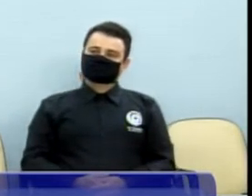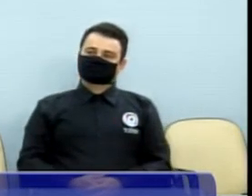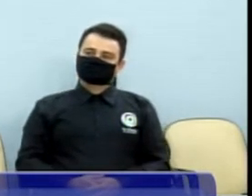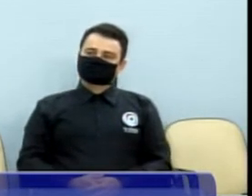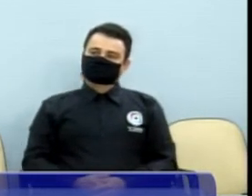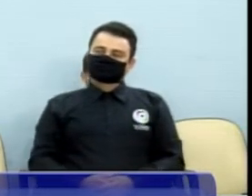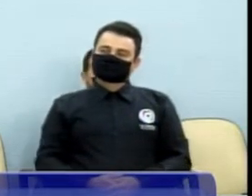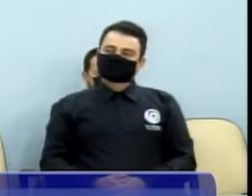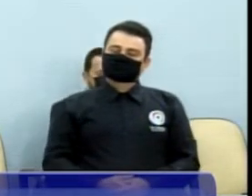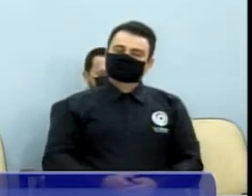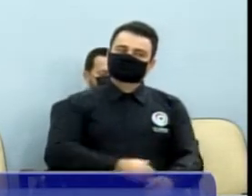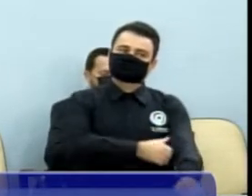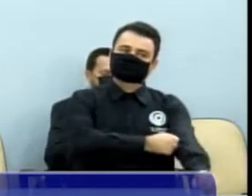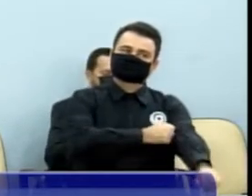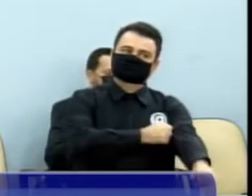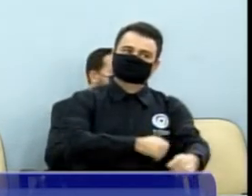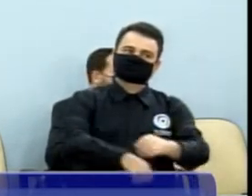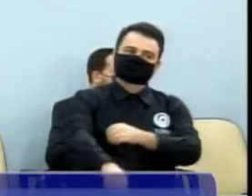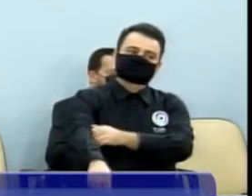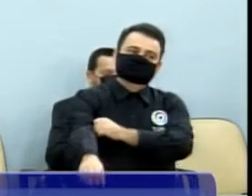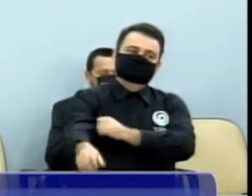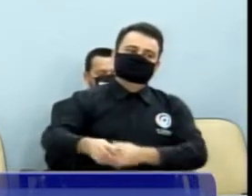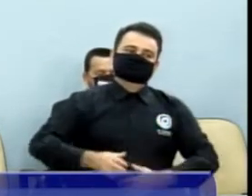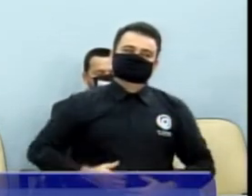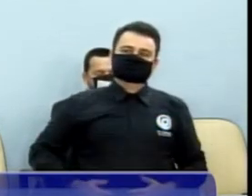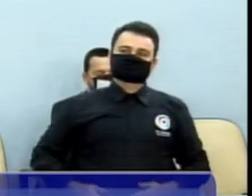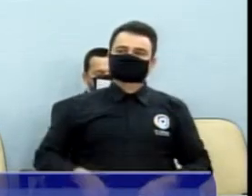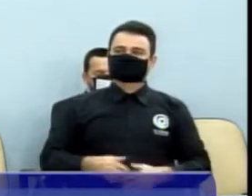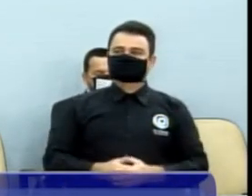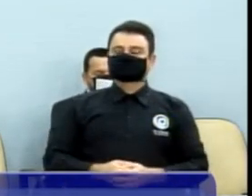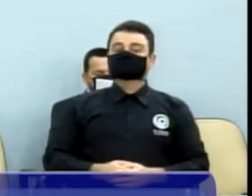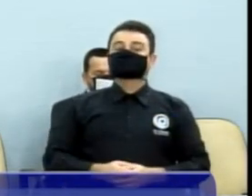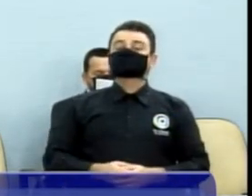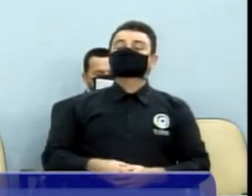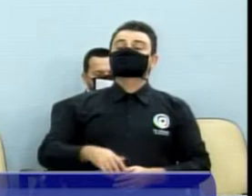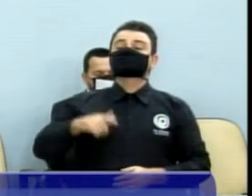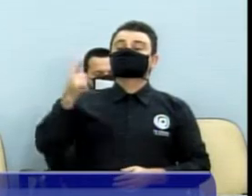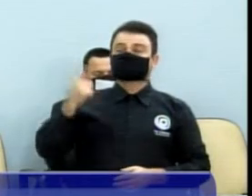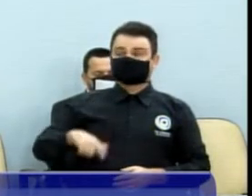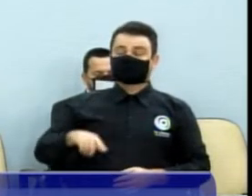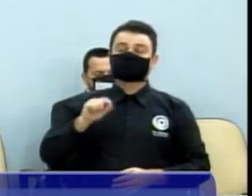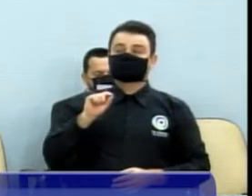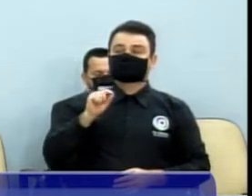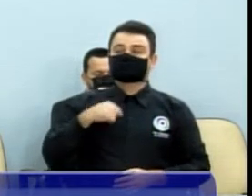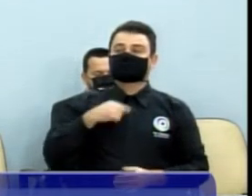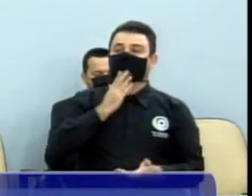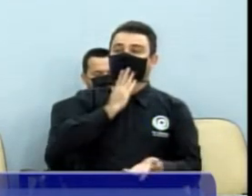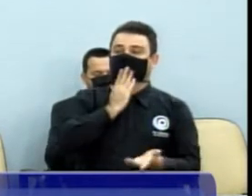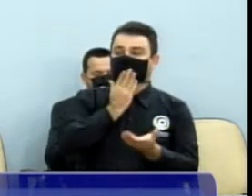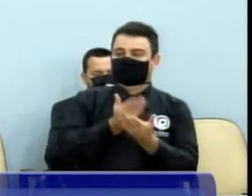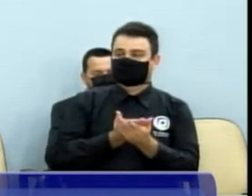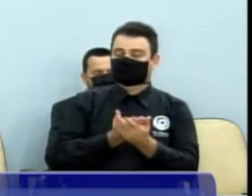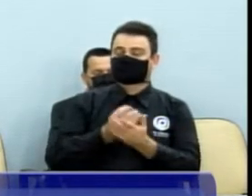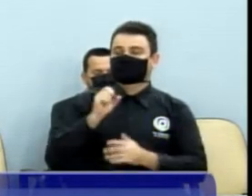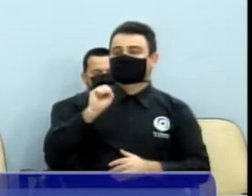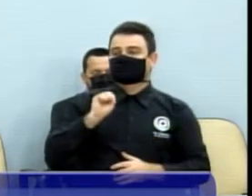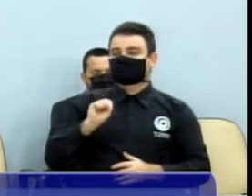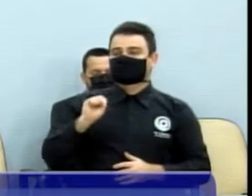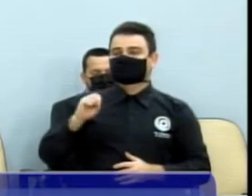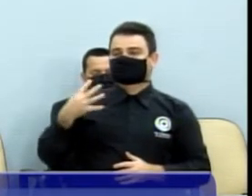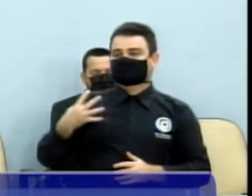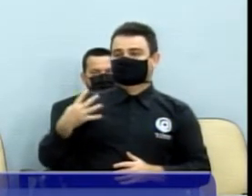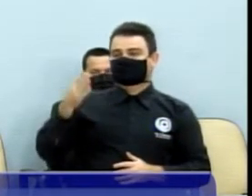e para posicionar favoravelmente também ao requerimento que vai ser discutido 88